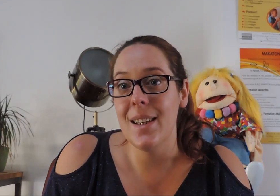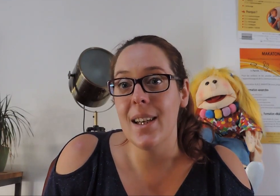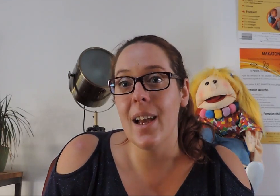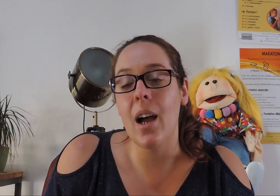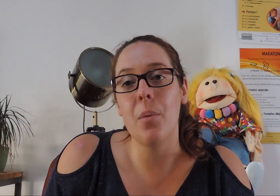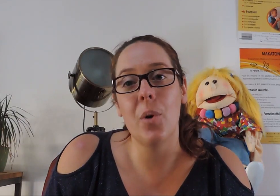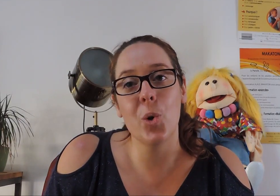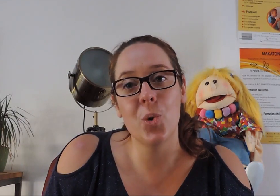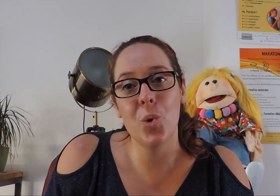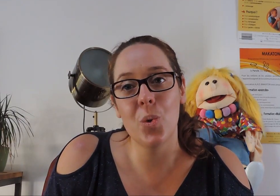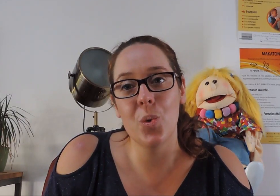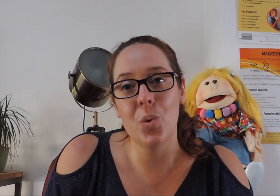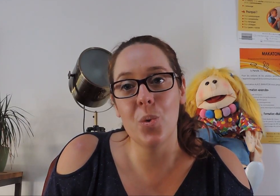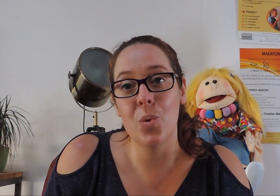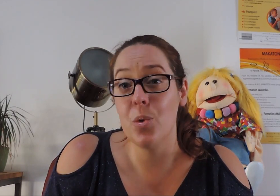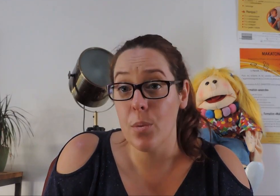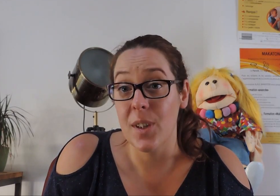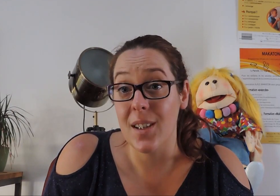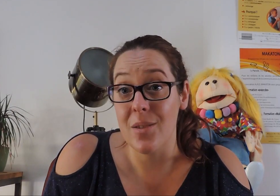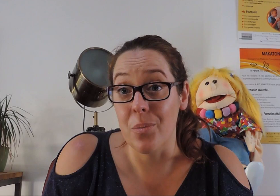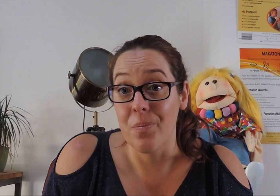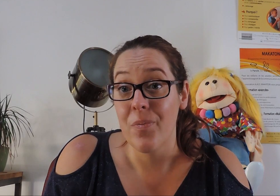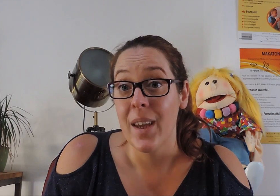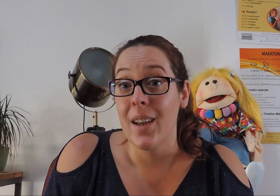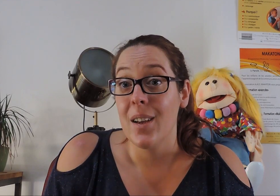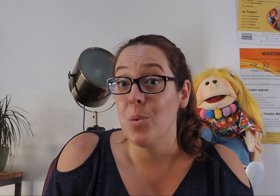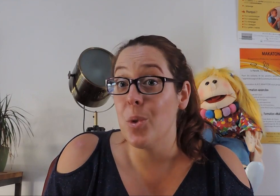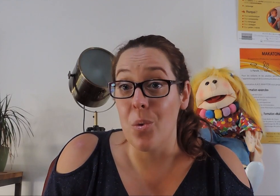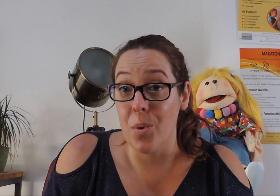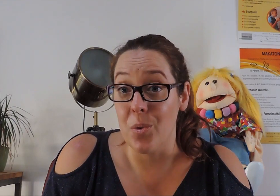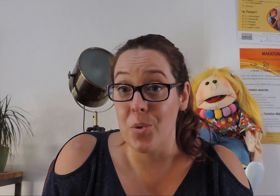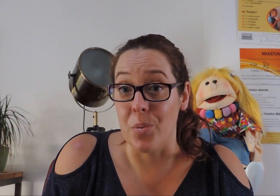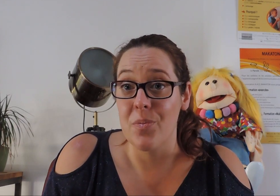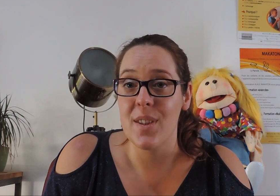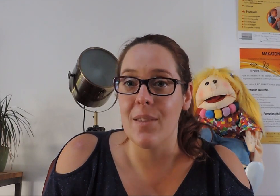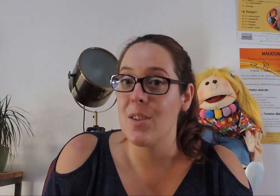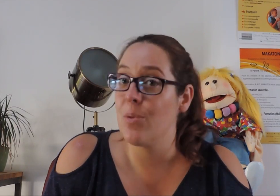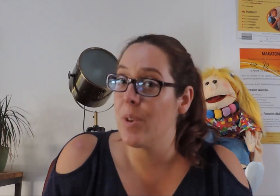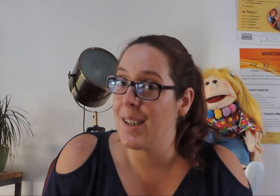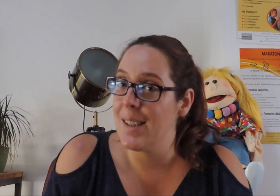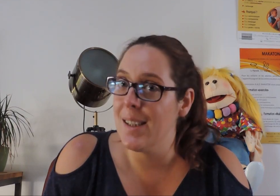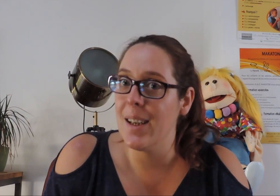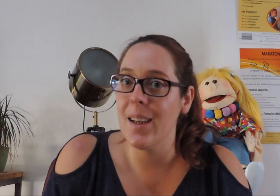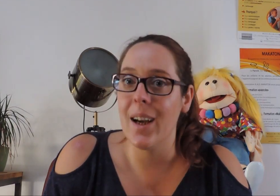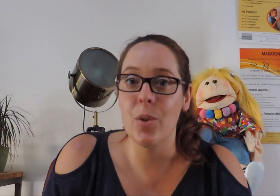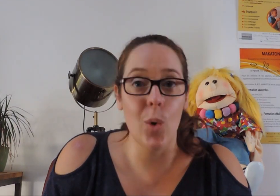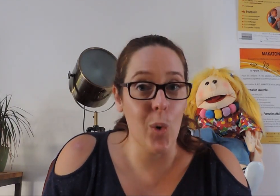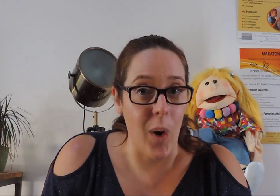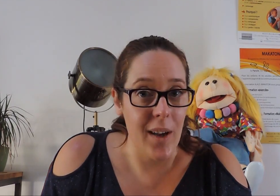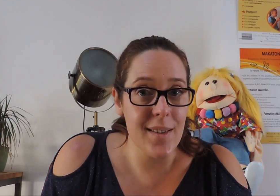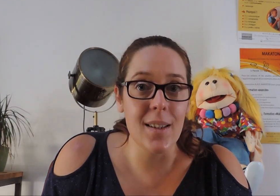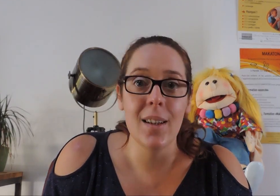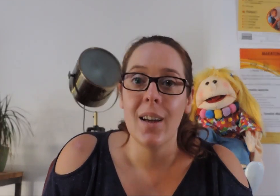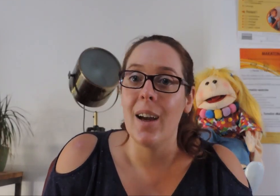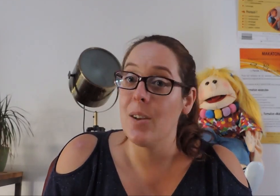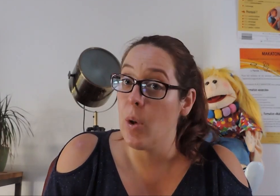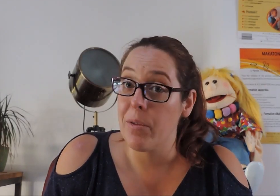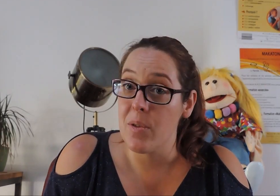liées à un manque de communication ou de compréhension ça va souvent être lié à de l'angoisse à de la